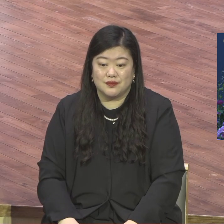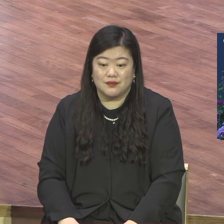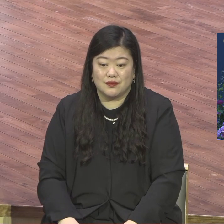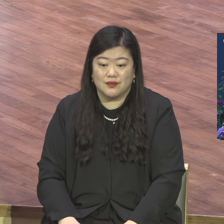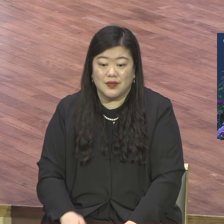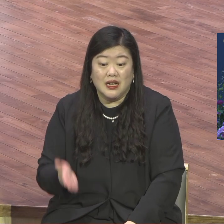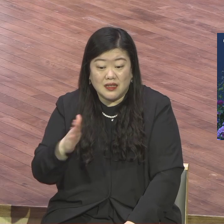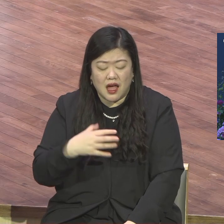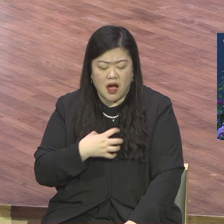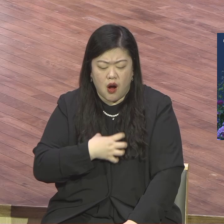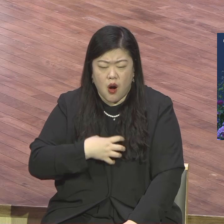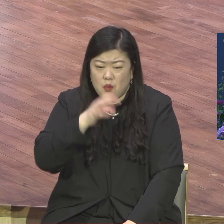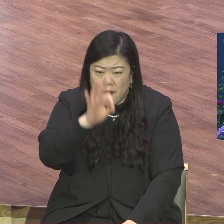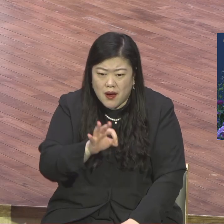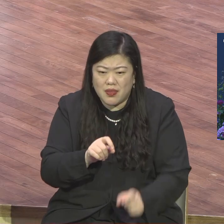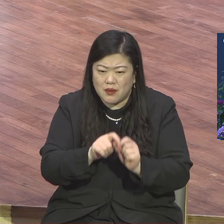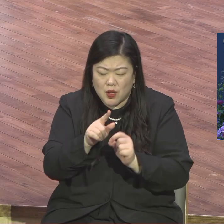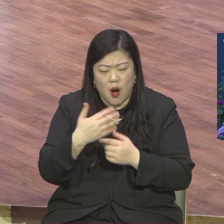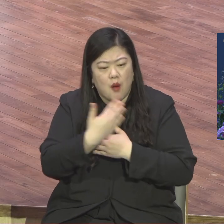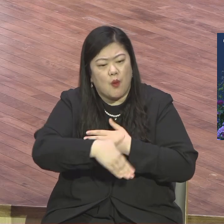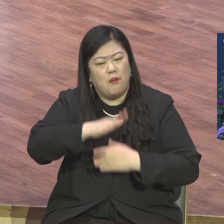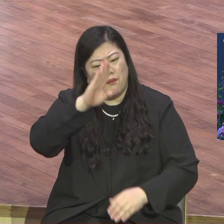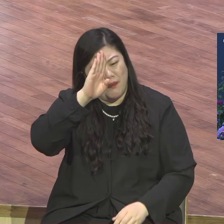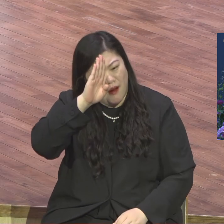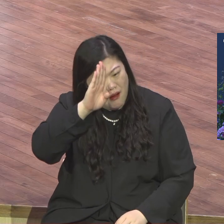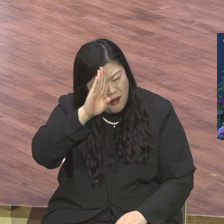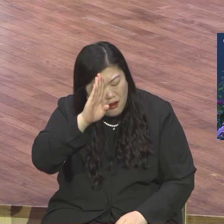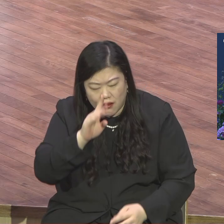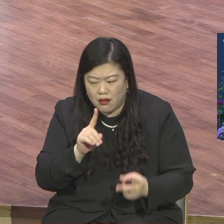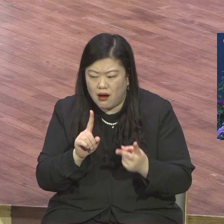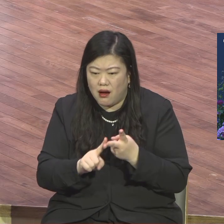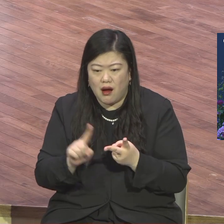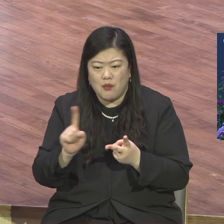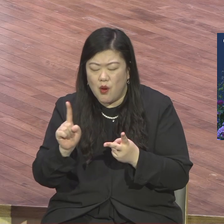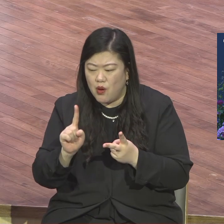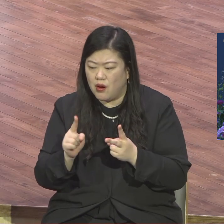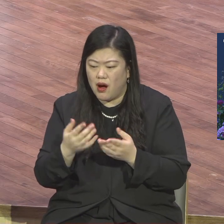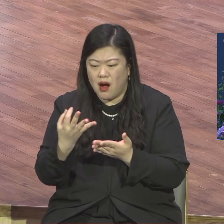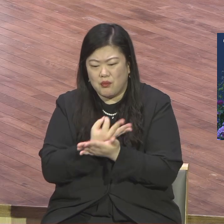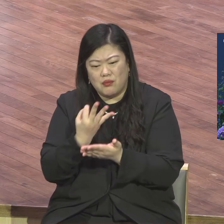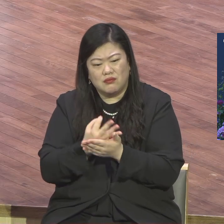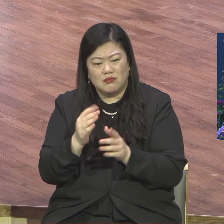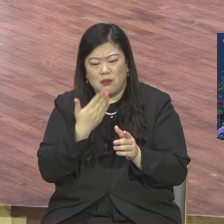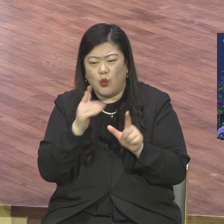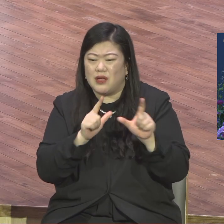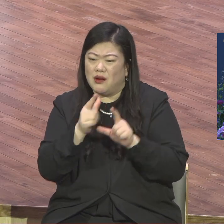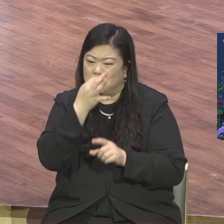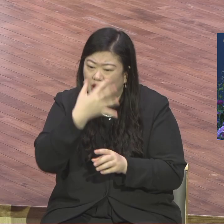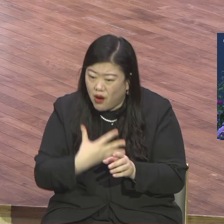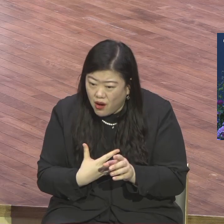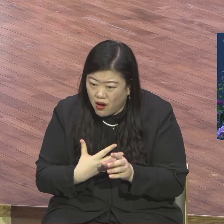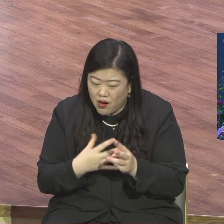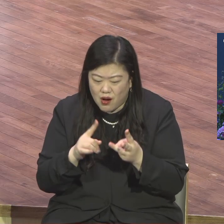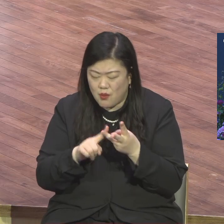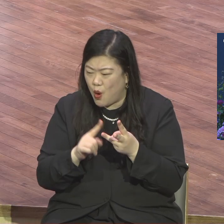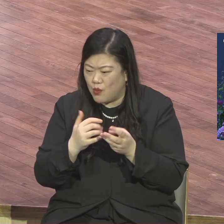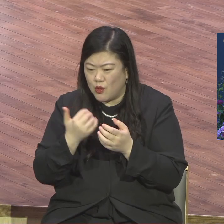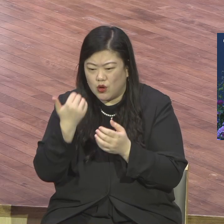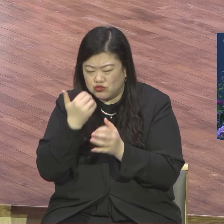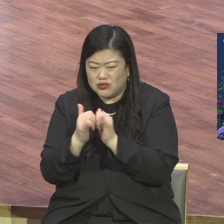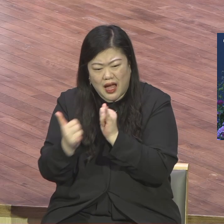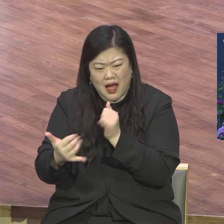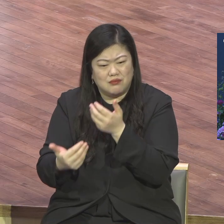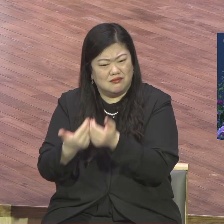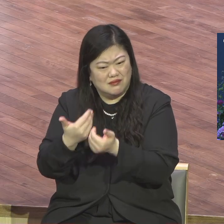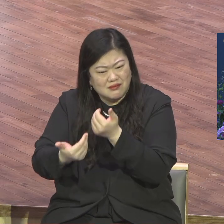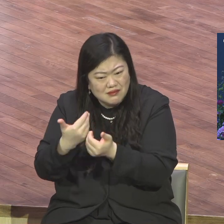고통을 보면 병들어서 고통이고 사는 것이 힘들어서 고통이고 가족관계가 어려워서